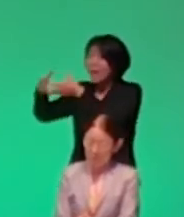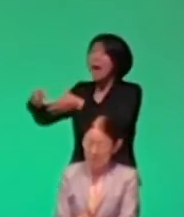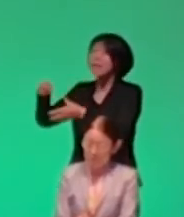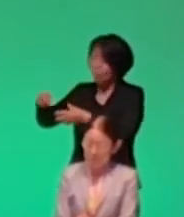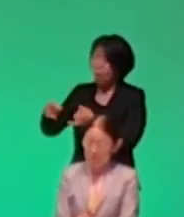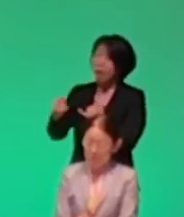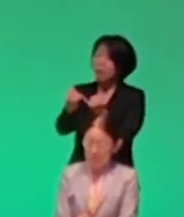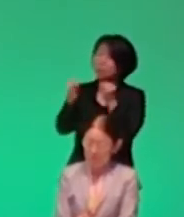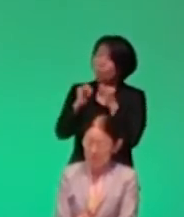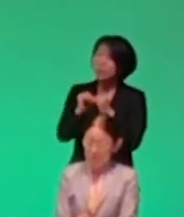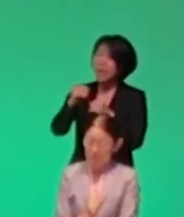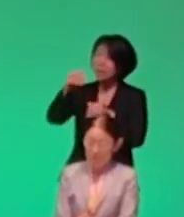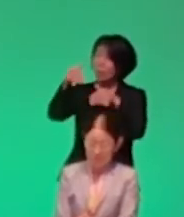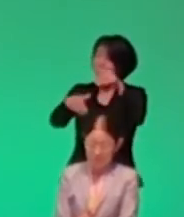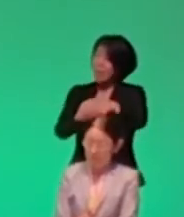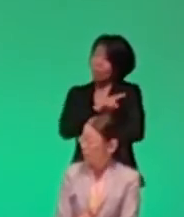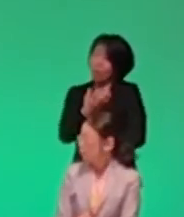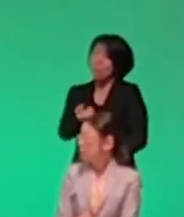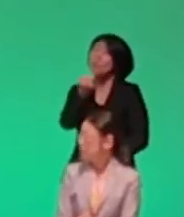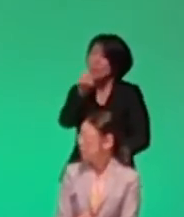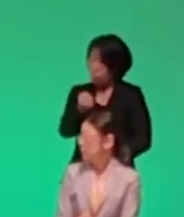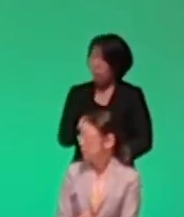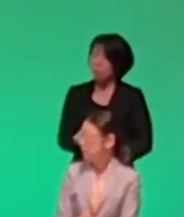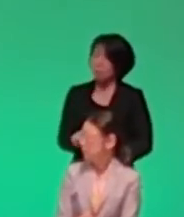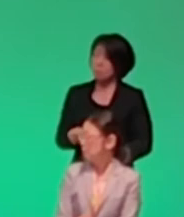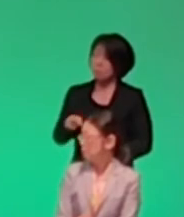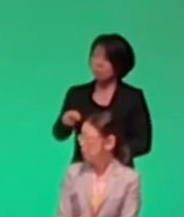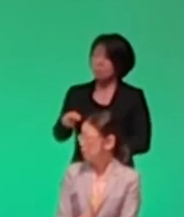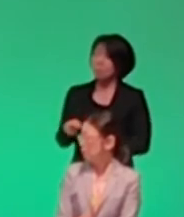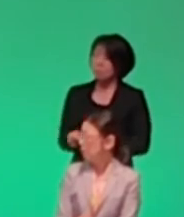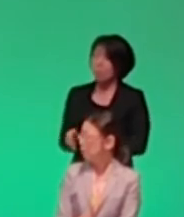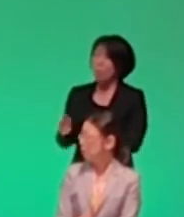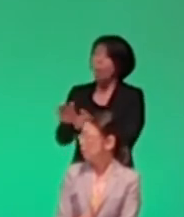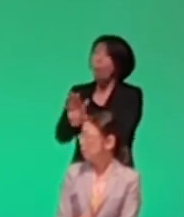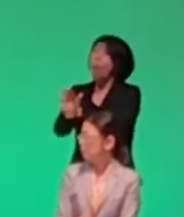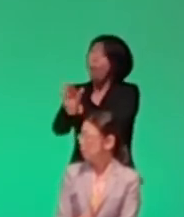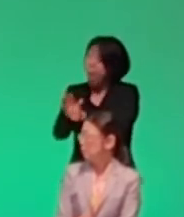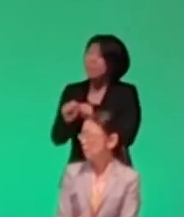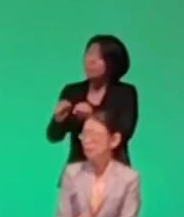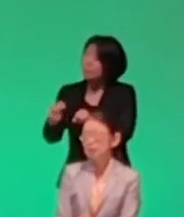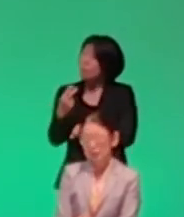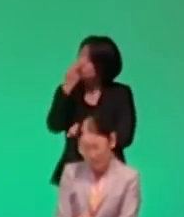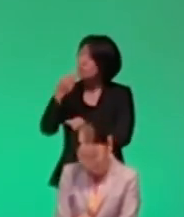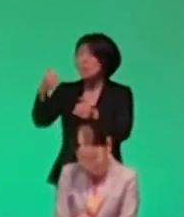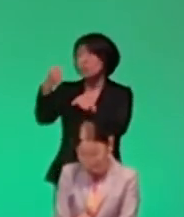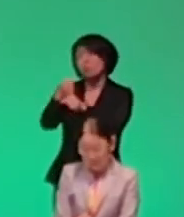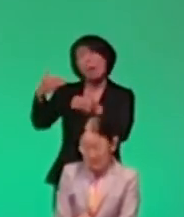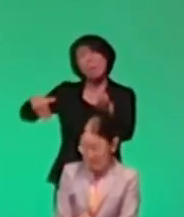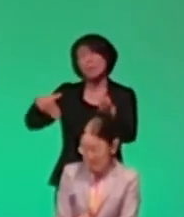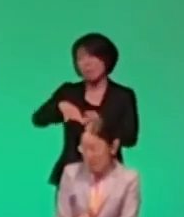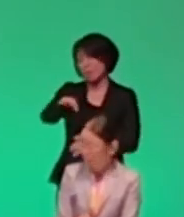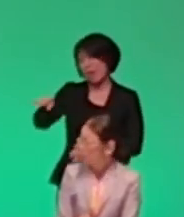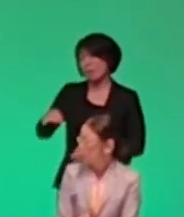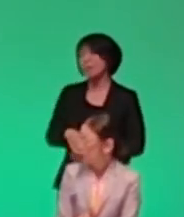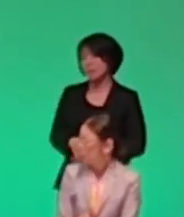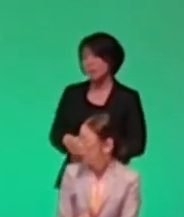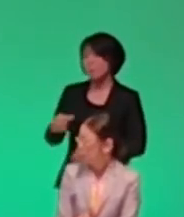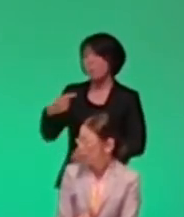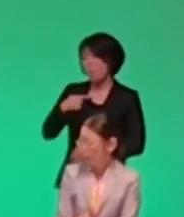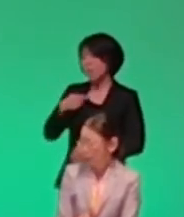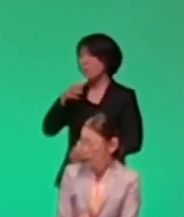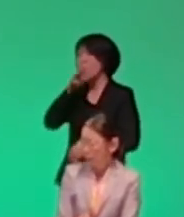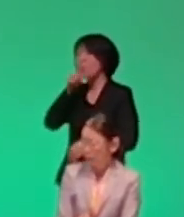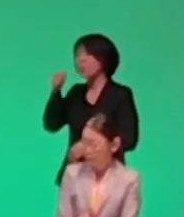性の有権者の人が、あんたちょっと変なチョコでも女性が少ないから応援してあげるよっていう 空気ができてない。特に、まあ、私ぐらいになっちゃうとね、